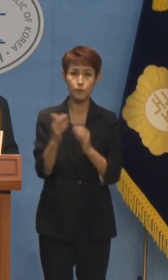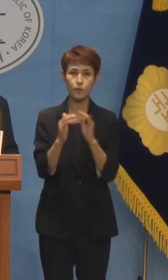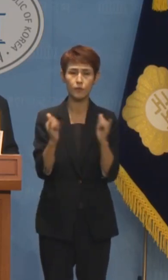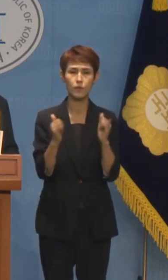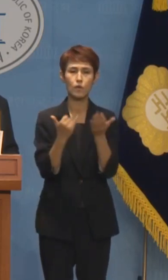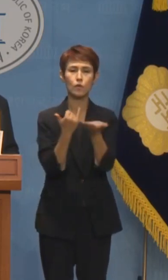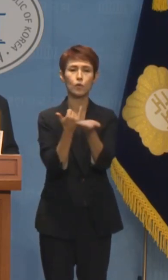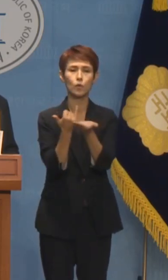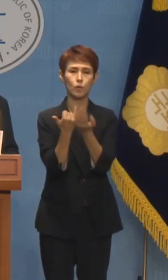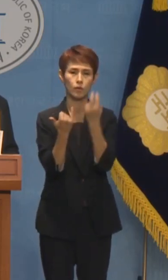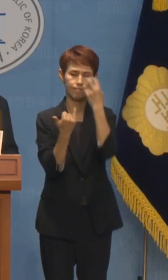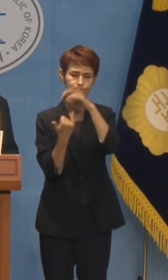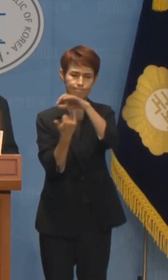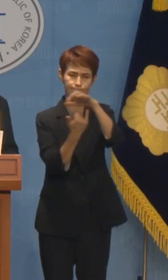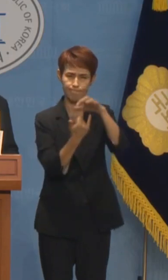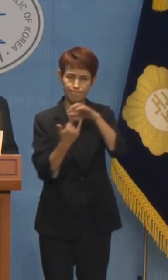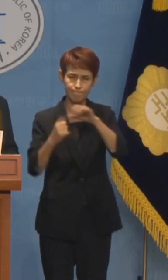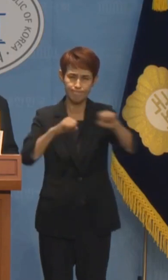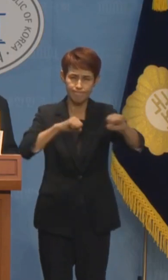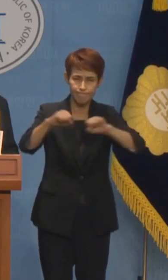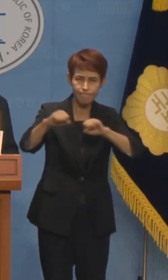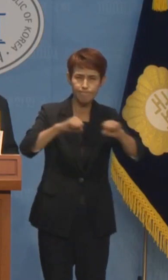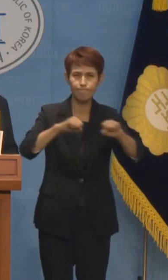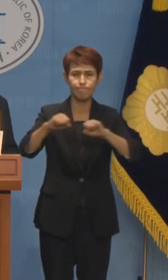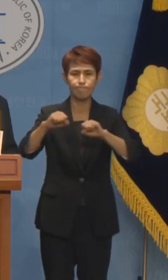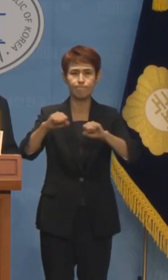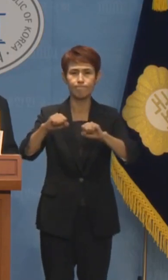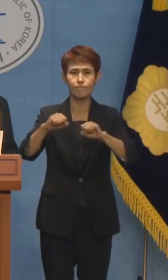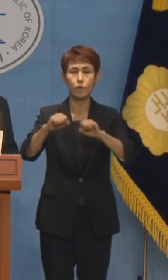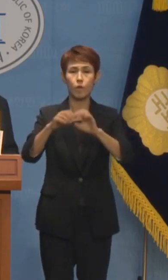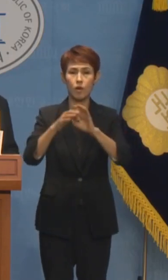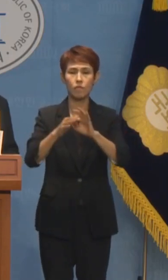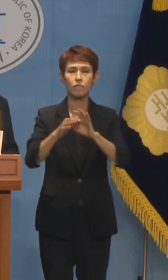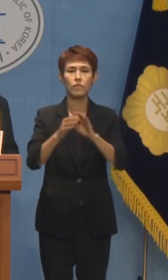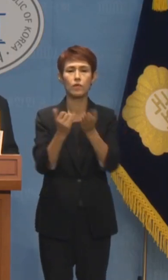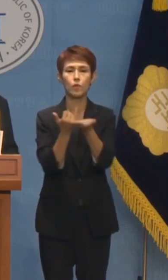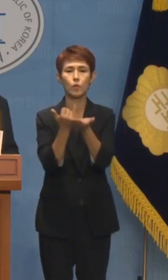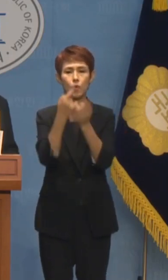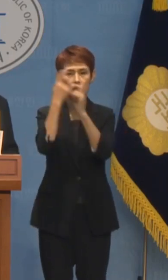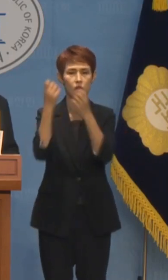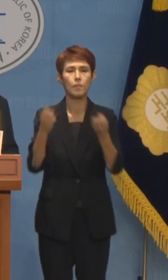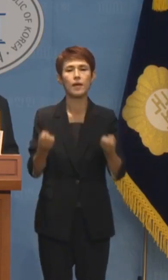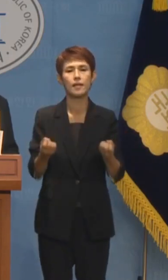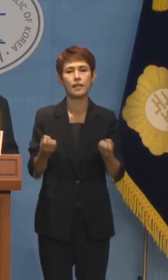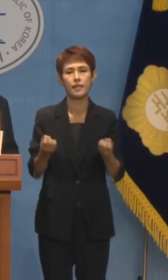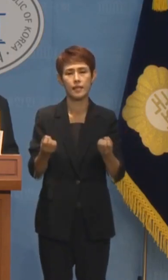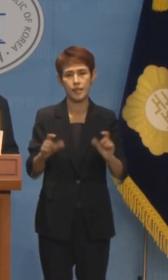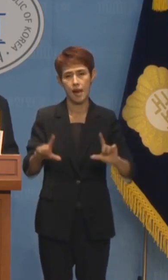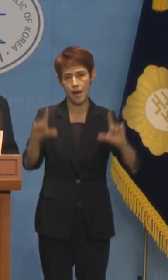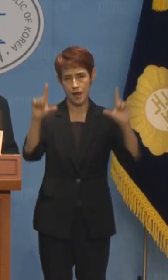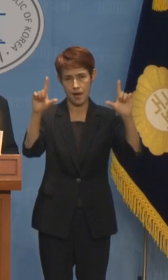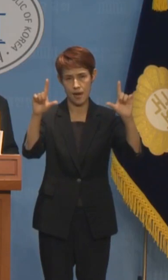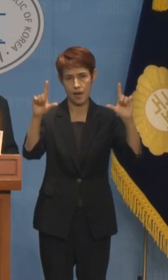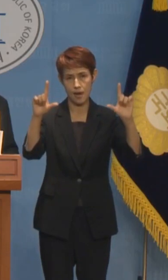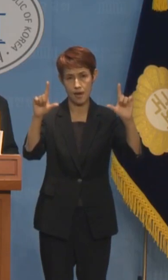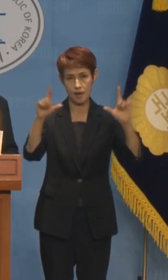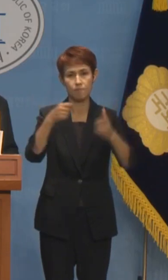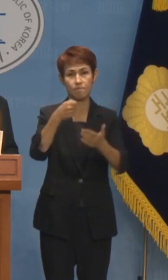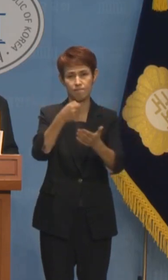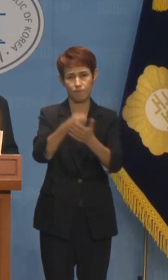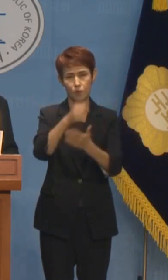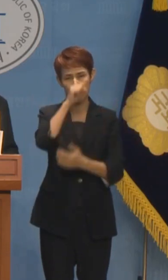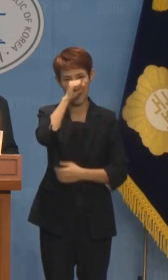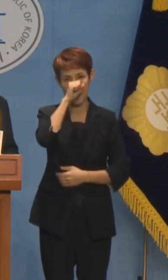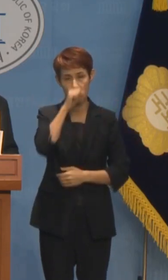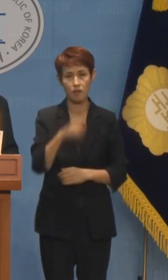지키는 운동의 과정 속에서 독도 기념의 날을 단순하게 경상북도에서 재정한 기념일이